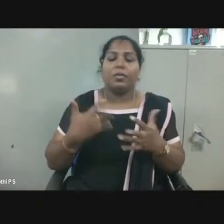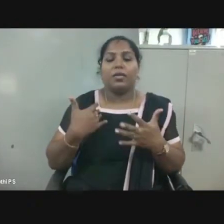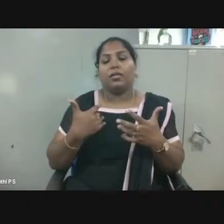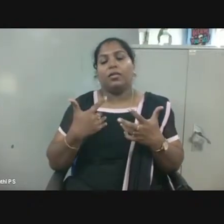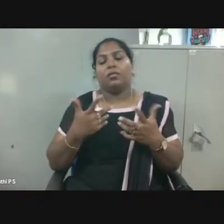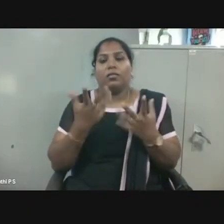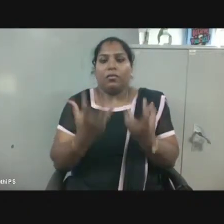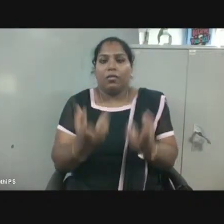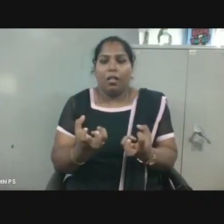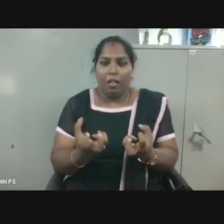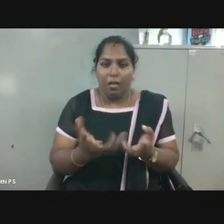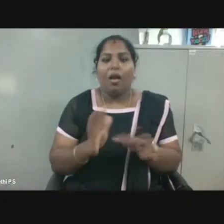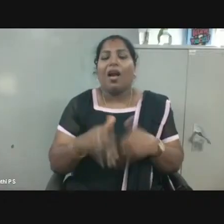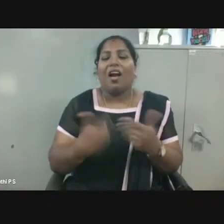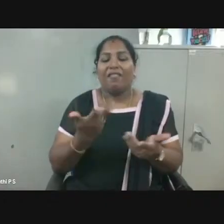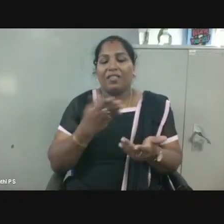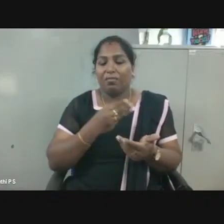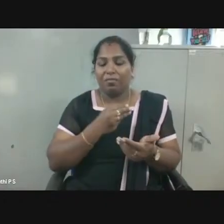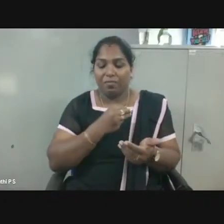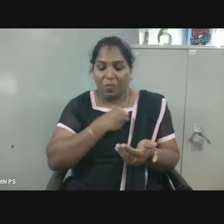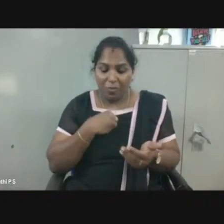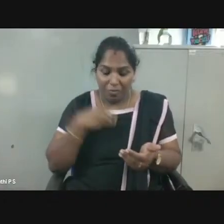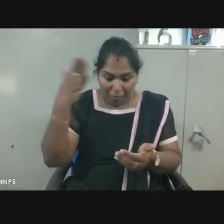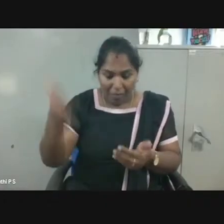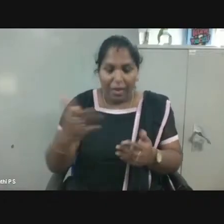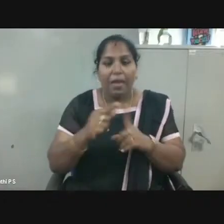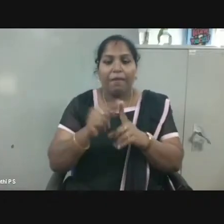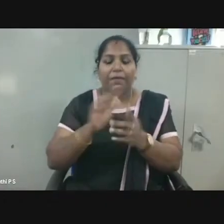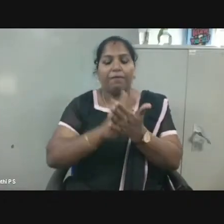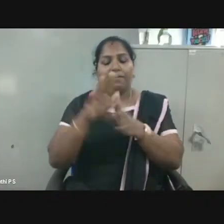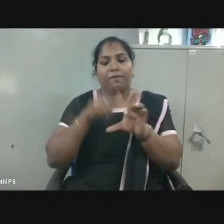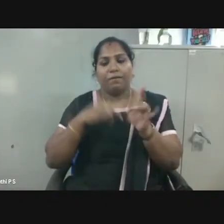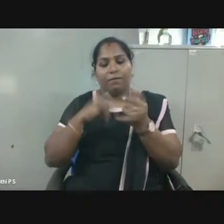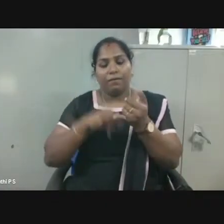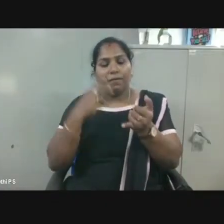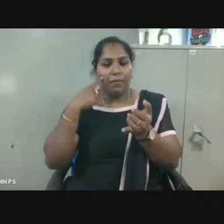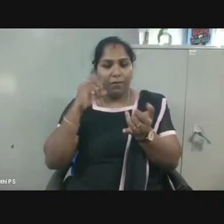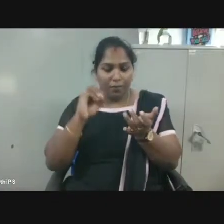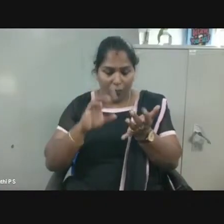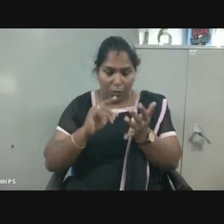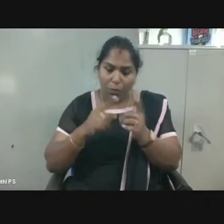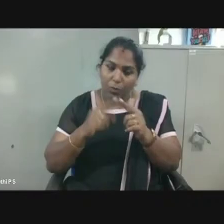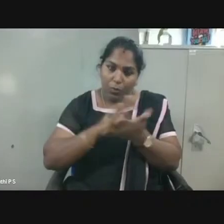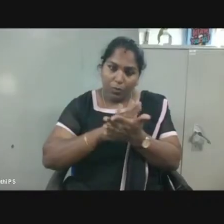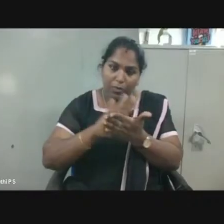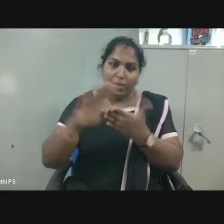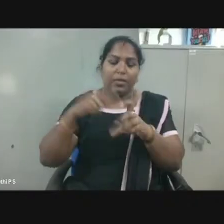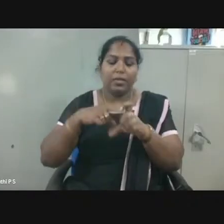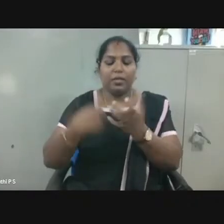പിന്നെ അതിന്റെ ചികിത്സ വരുമ്പോൾ അവിടെ ഫിസിയോതെറാപ്പിയുടെ ഇമ്പോർട്ടൻസ് പറയുന്നുണ്ട്. അപ്പൊ ഫിസിയോതെറാപ്പി ചെയ്യുന്നത് ഇങ്ങനെയുള്ള ഈ കൺട്രാക്ചർ വരാതിരിക്കാൻ